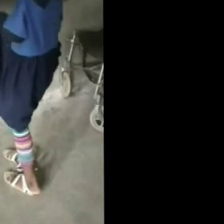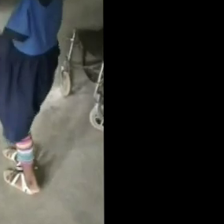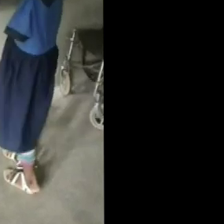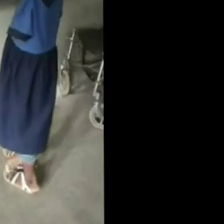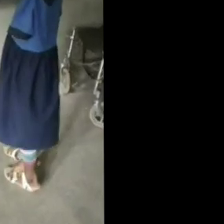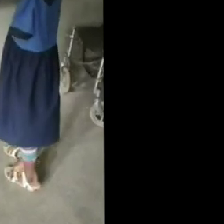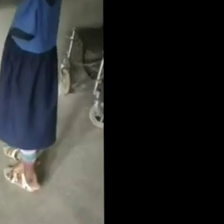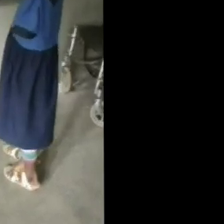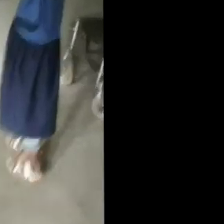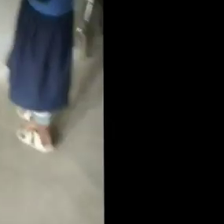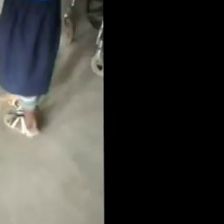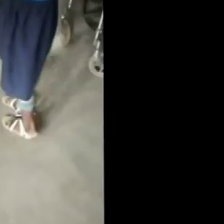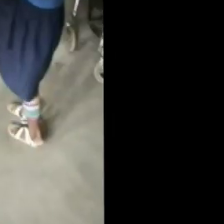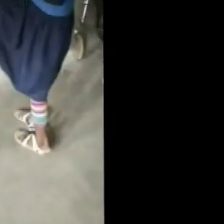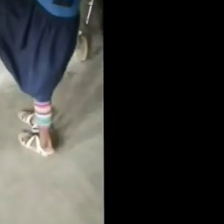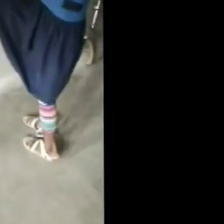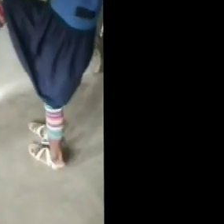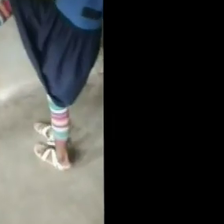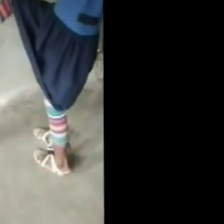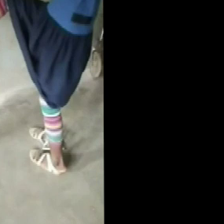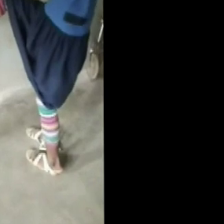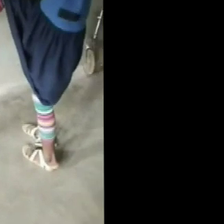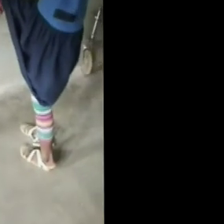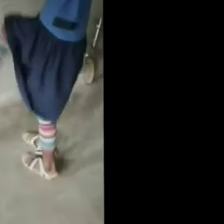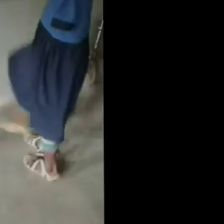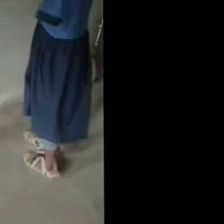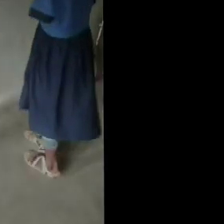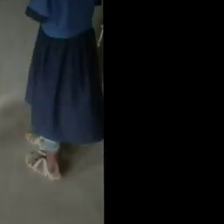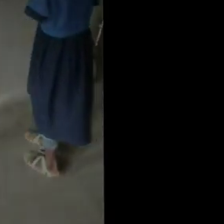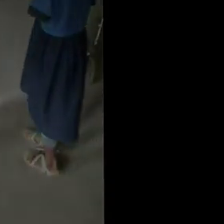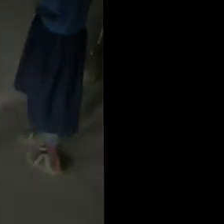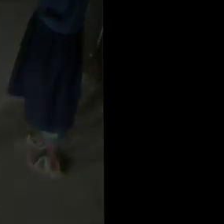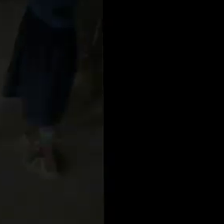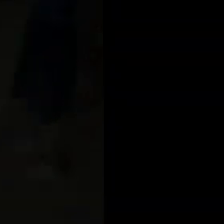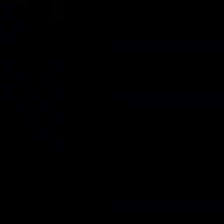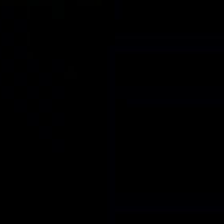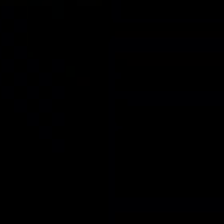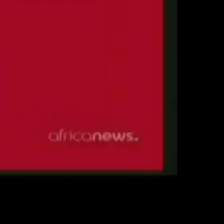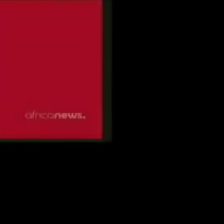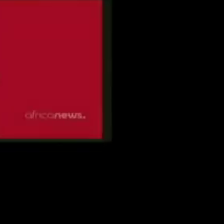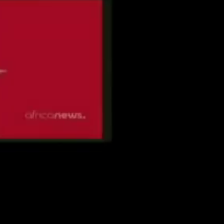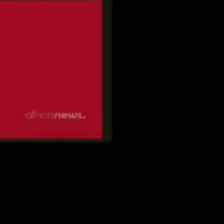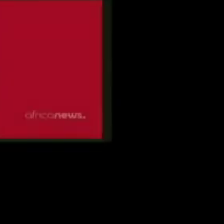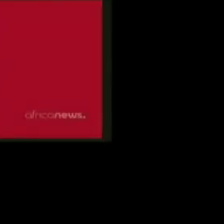807. Très bien. Applaudissez alors. Applaudissez alors pour